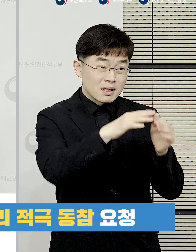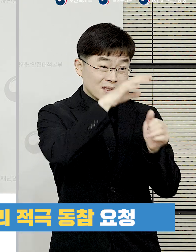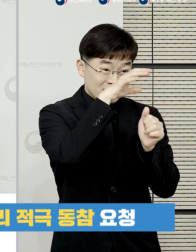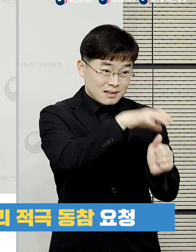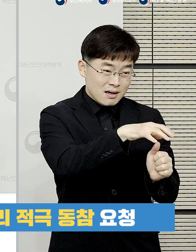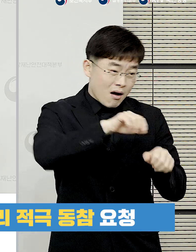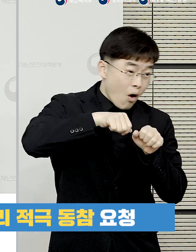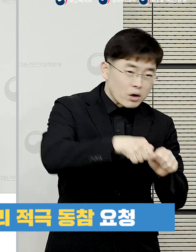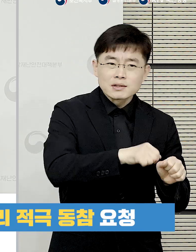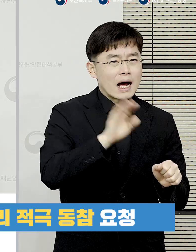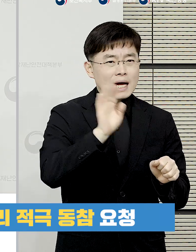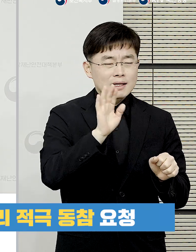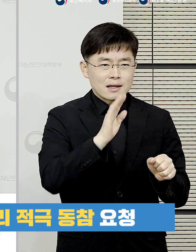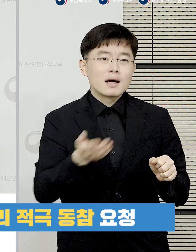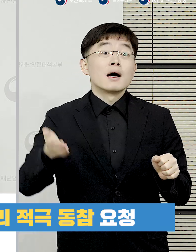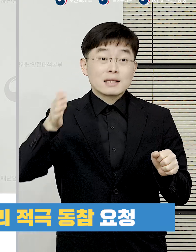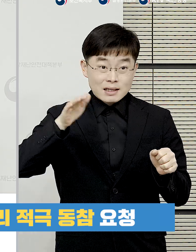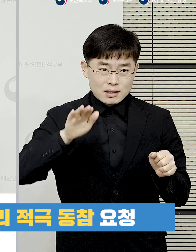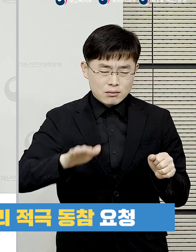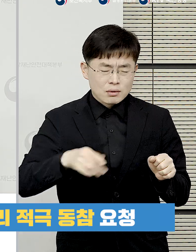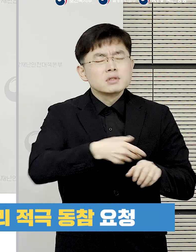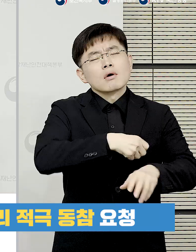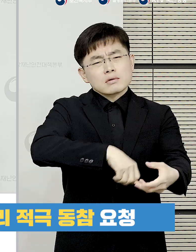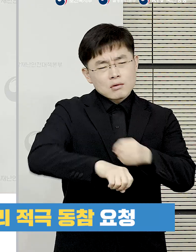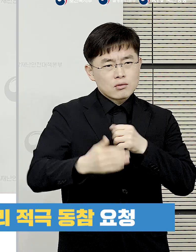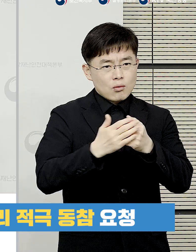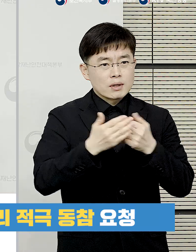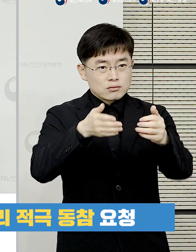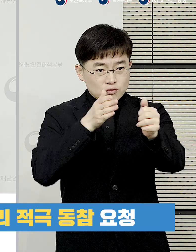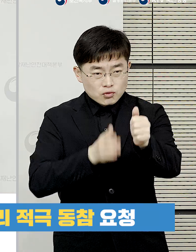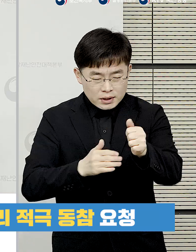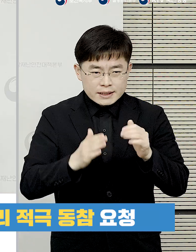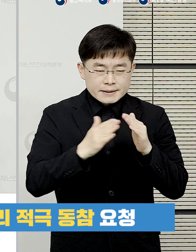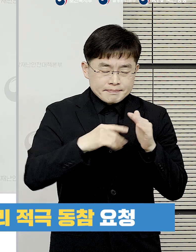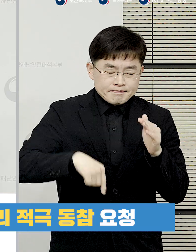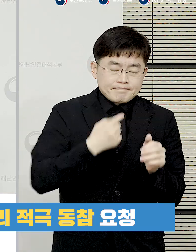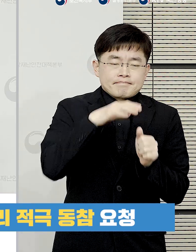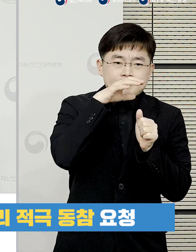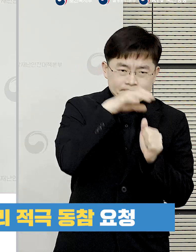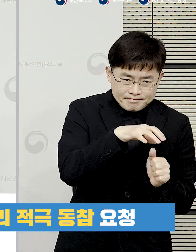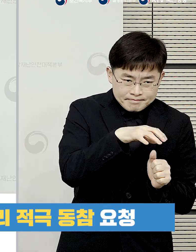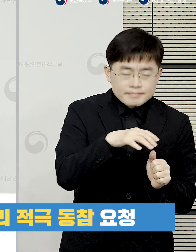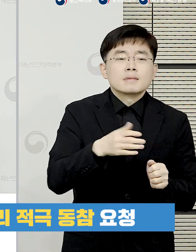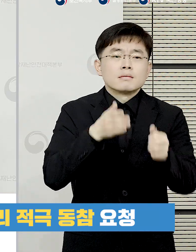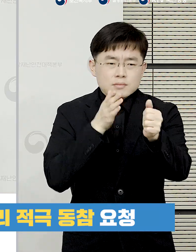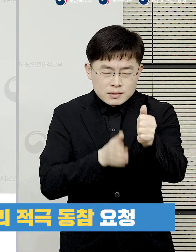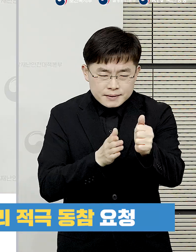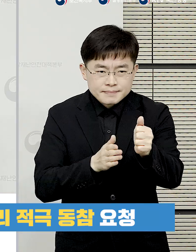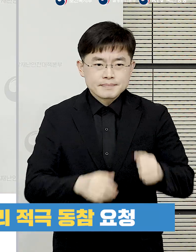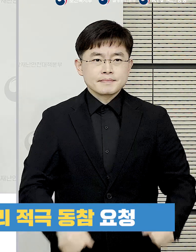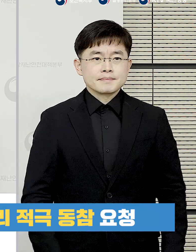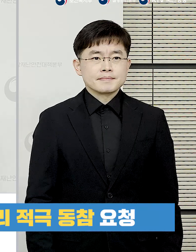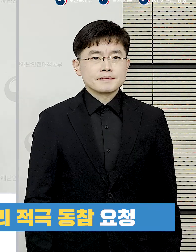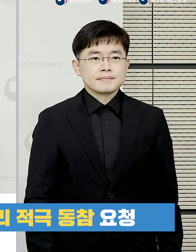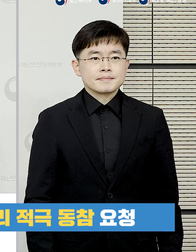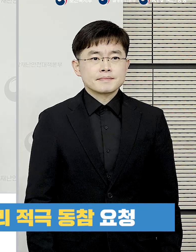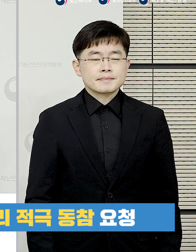대상은 아닐지라도 적극적으로 자가격리에 임해 주시면 감사하겠습니다.